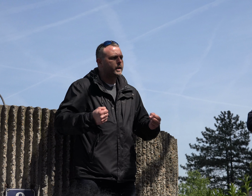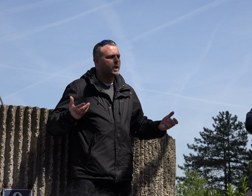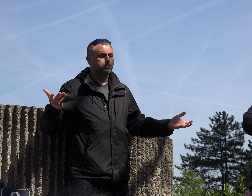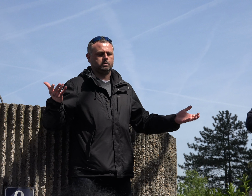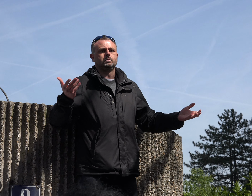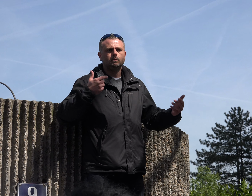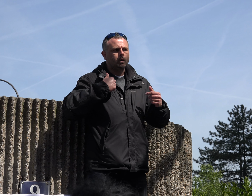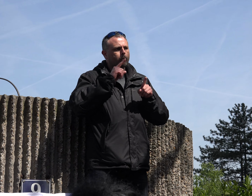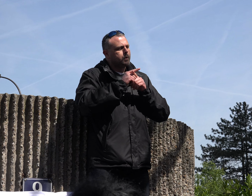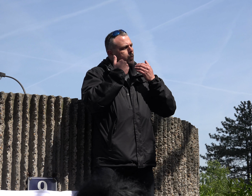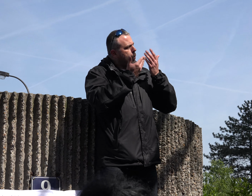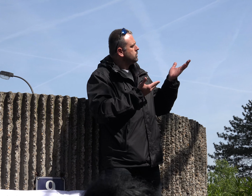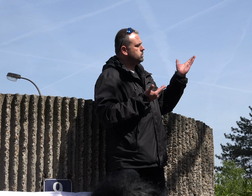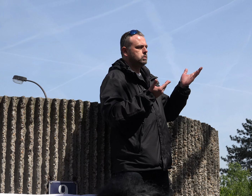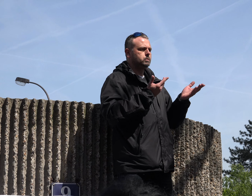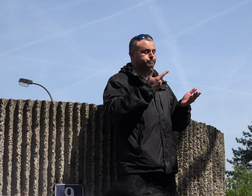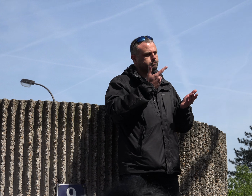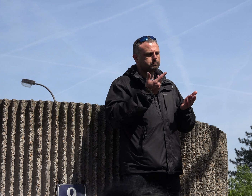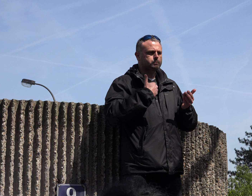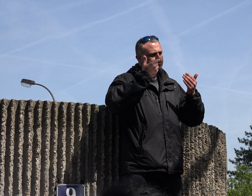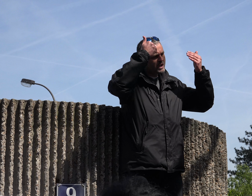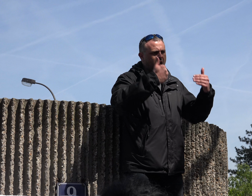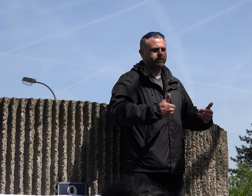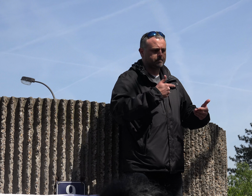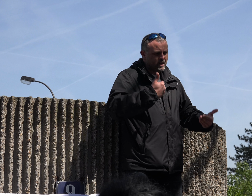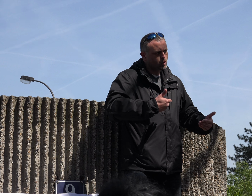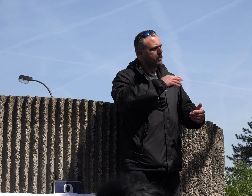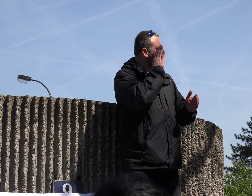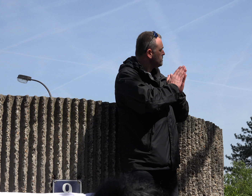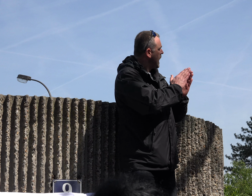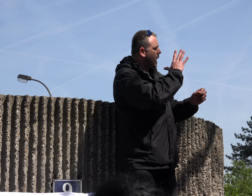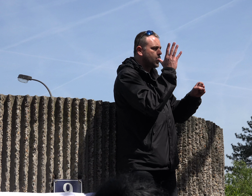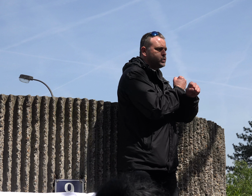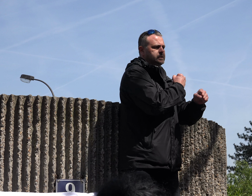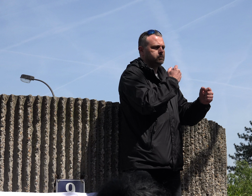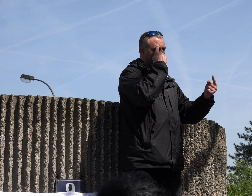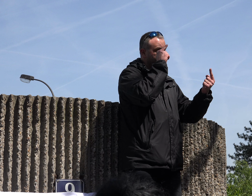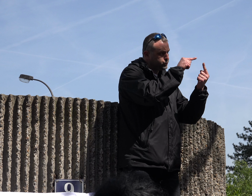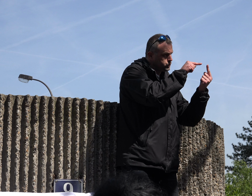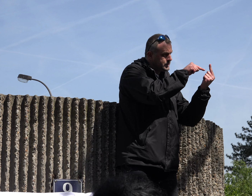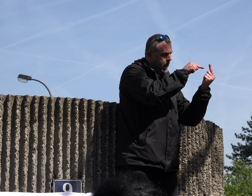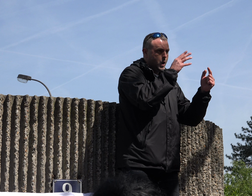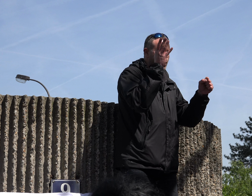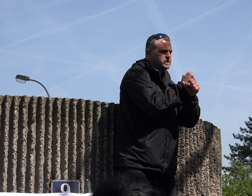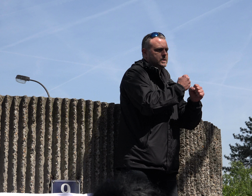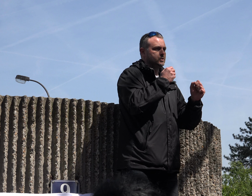fait? C'est incroyable. Ça, c'est vraiment une honte. Il faut arrêter. Maintenant, voilà, il faut qu'on arrive à cet